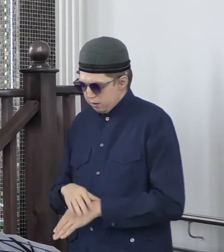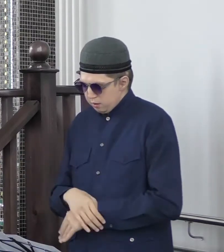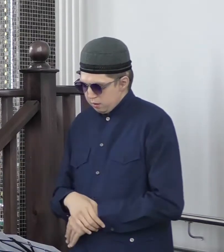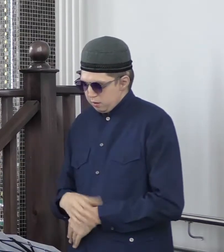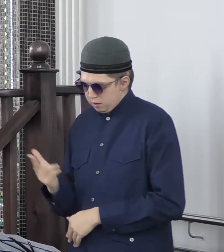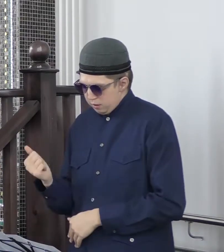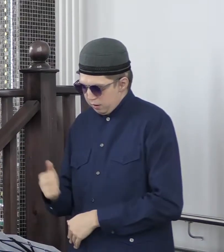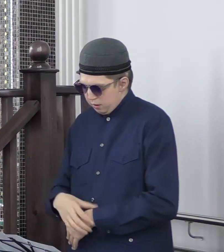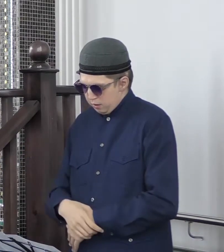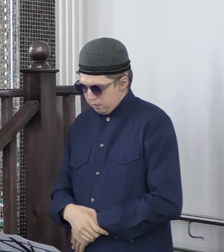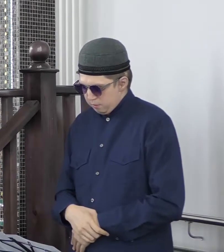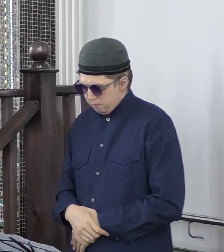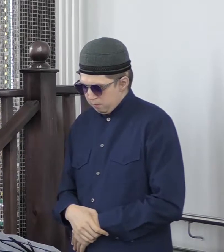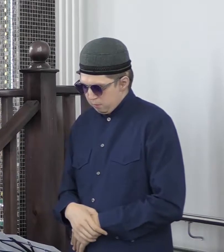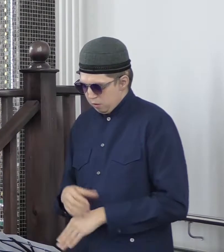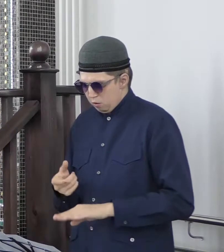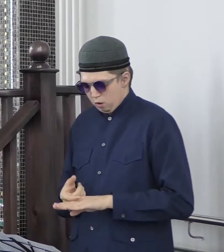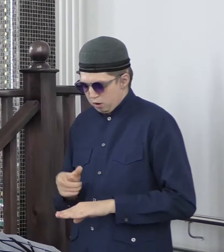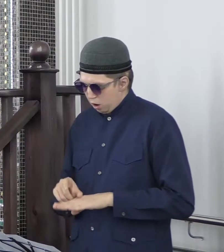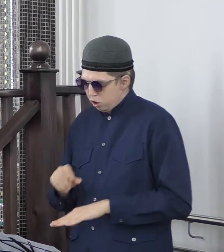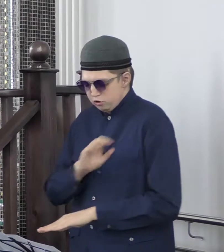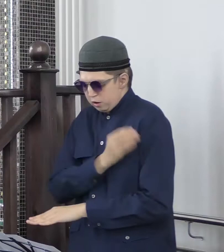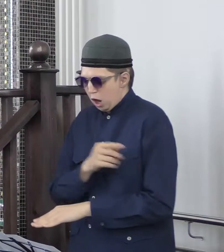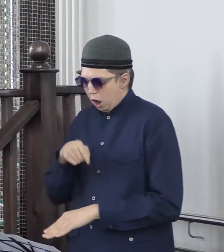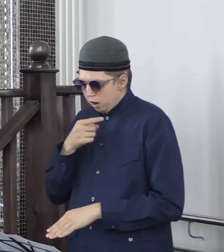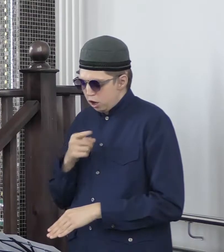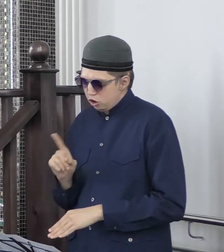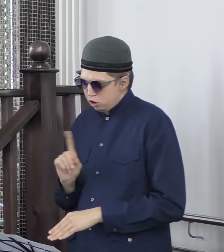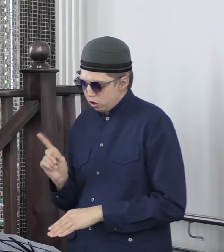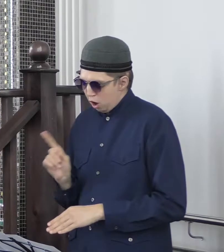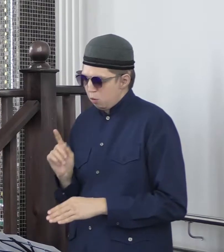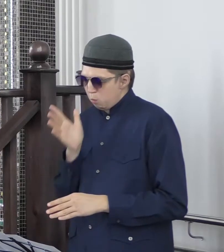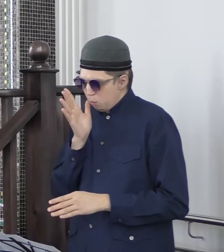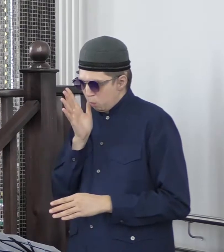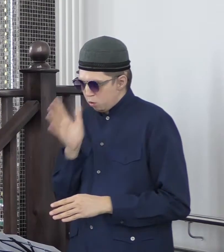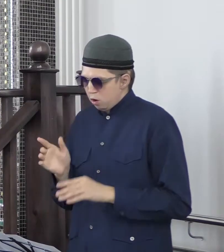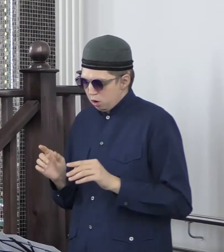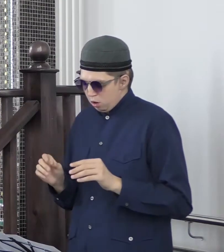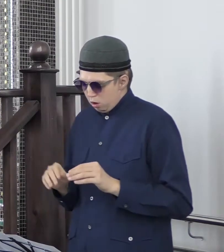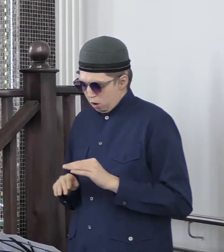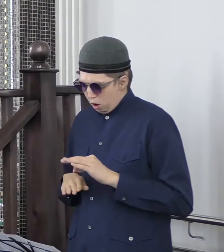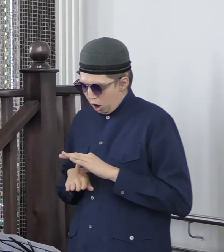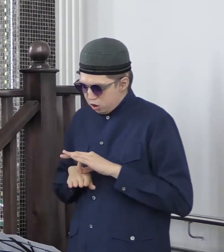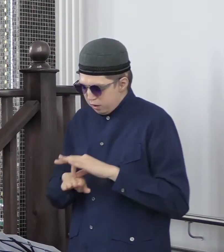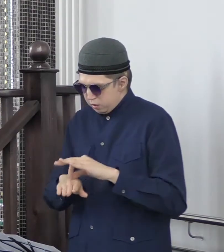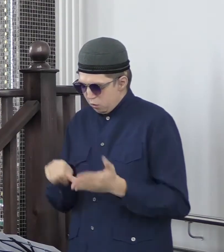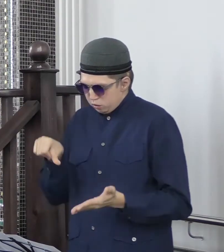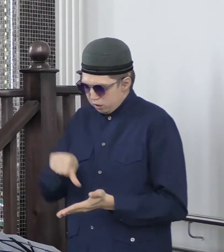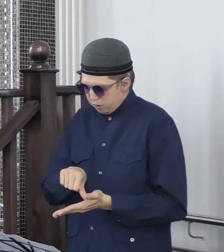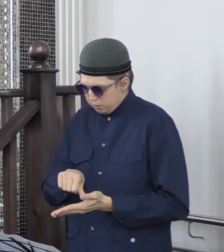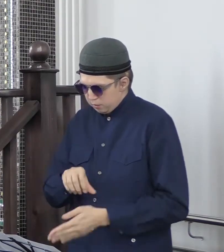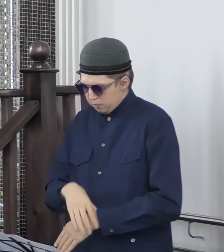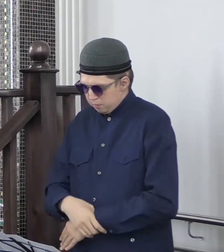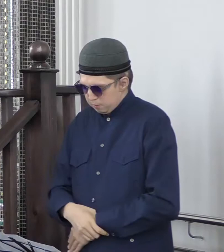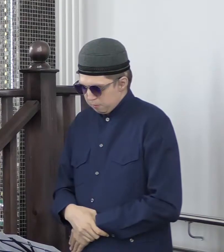аят. Но очень сильно говорим на мимбарах, на конференциях, а когда приезжаем к себе, говорим, это